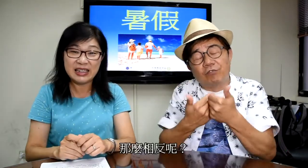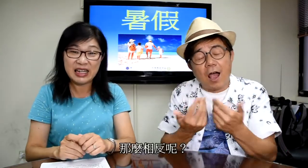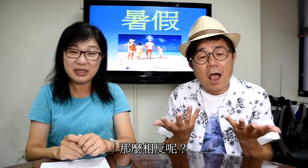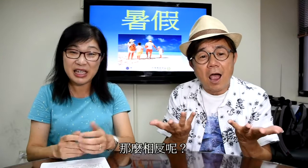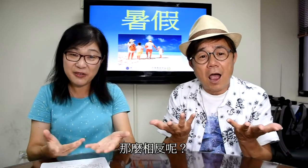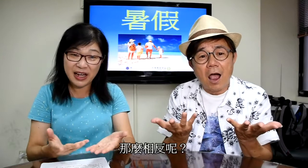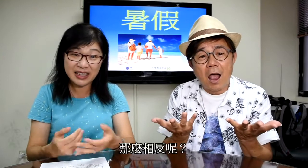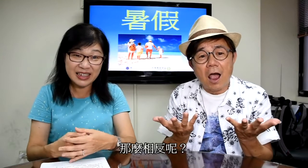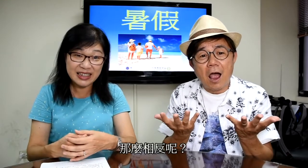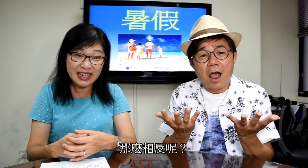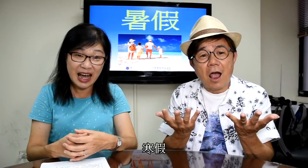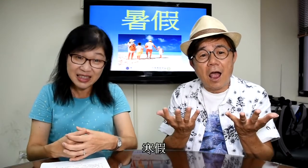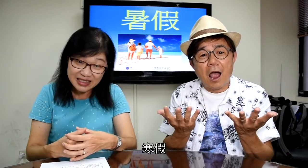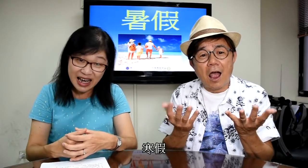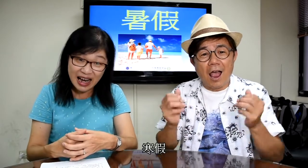那么相反呢？寒假，